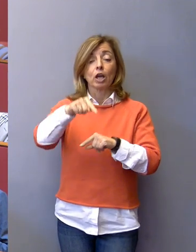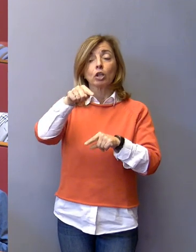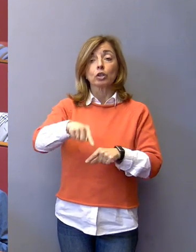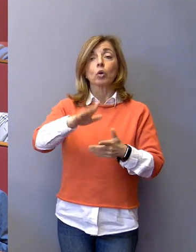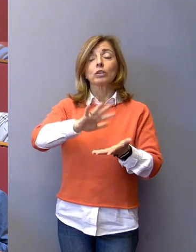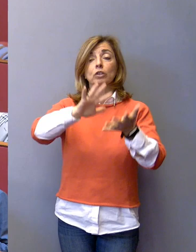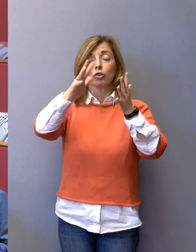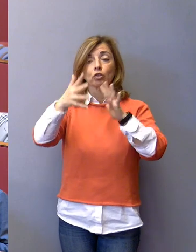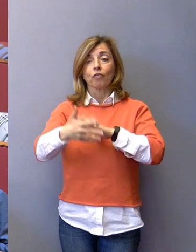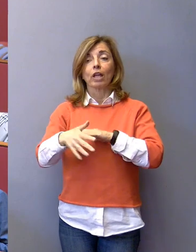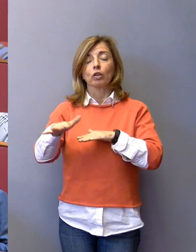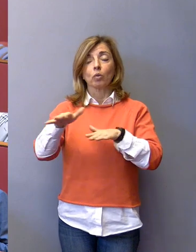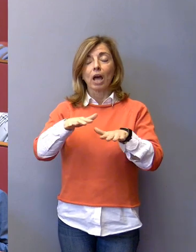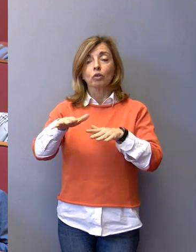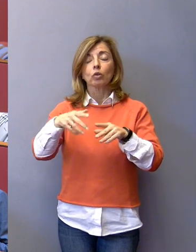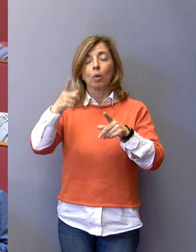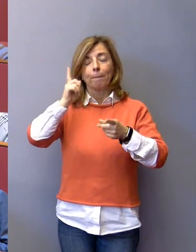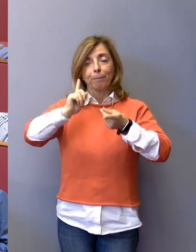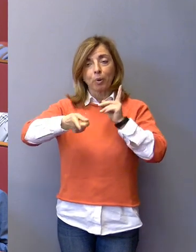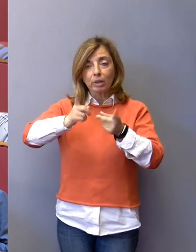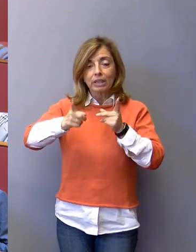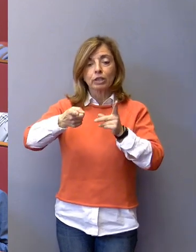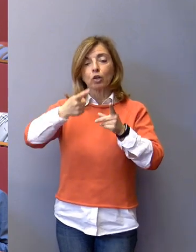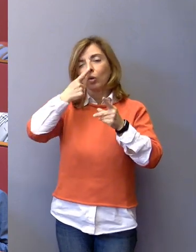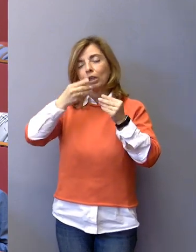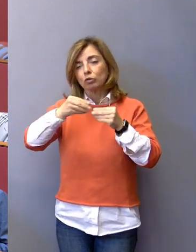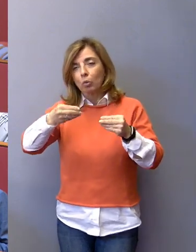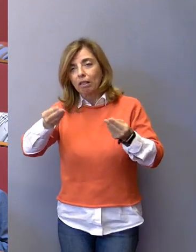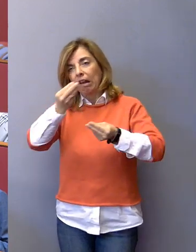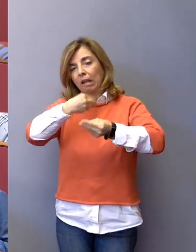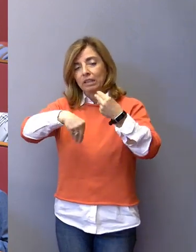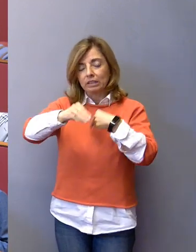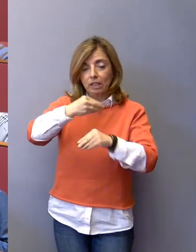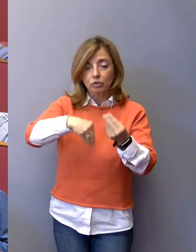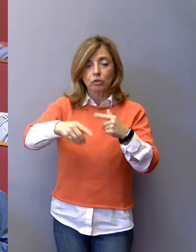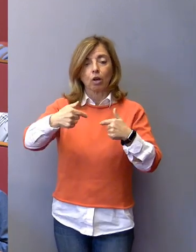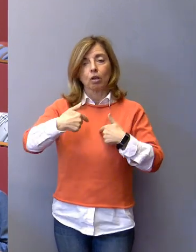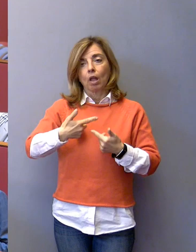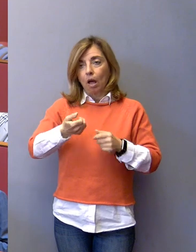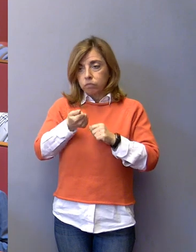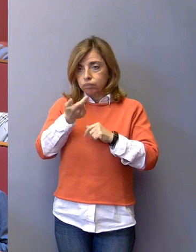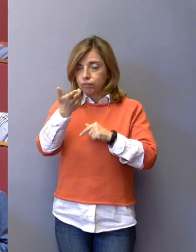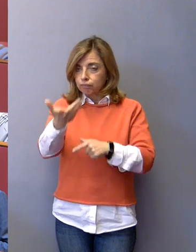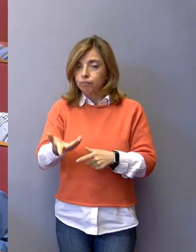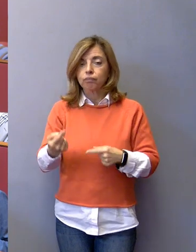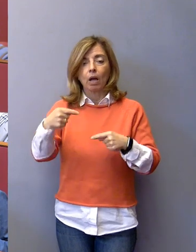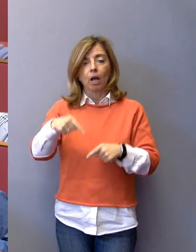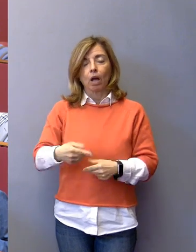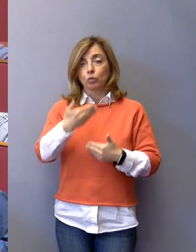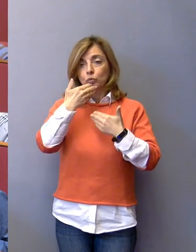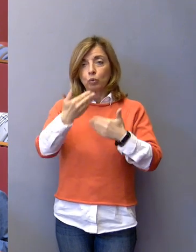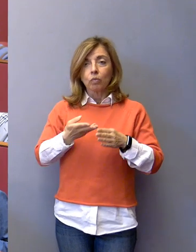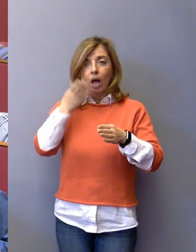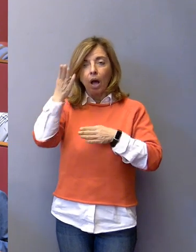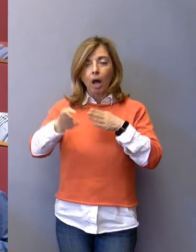generale l'ennesimo vi lasci dire presidente perché non ne possiamo più andare dal prefetto per denunciare queste distorsioni democratiche in quest'aula ci